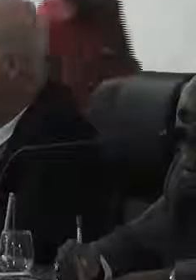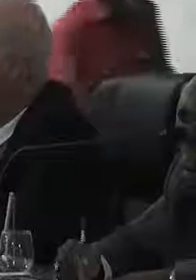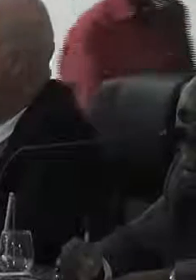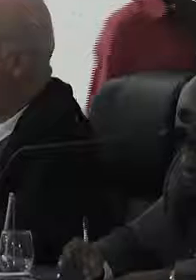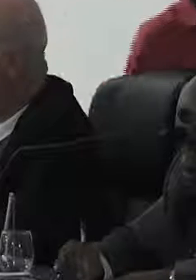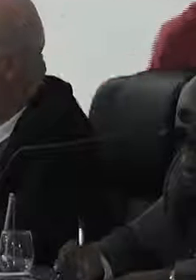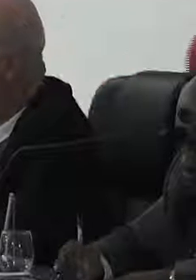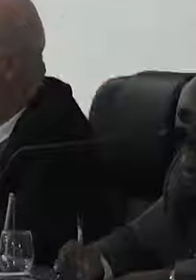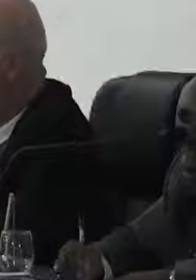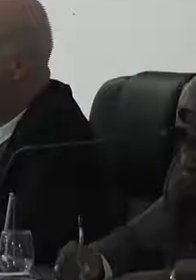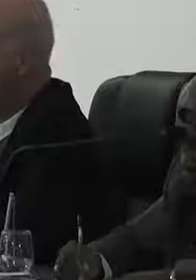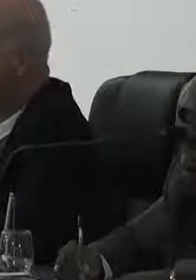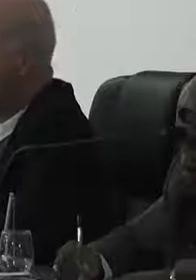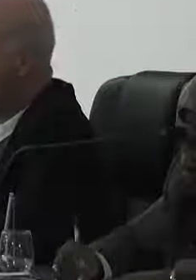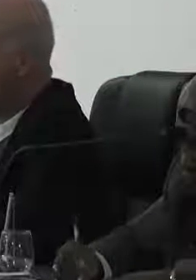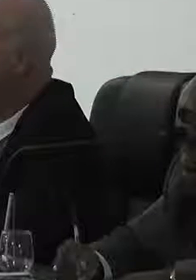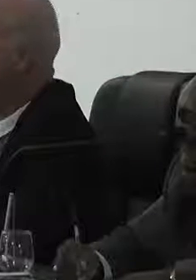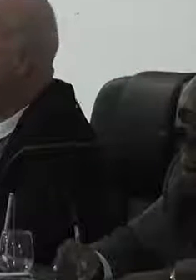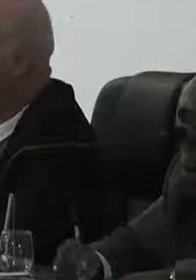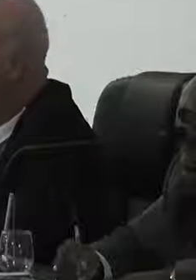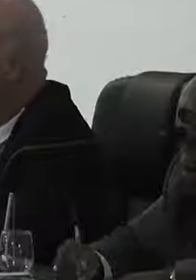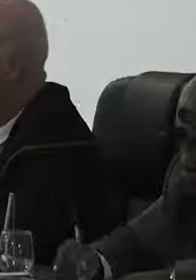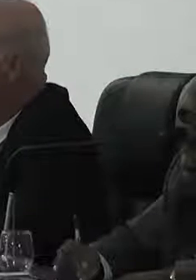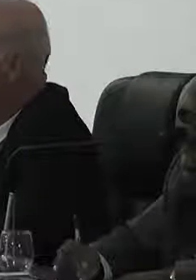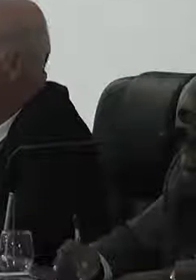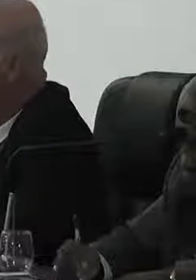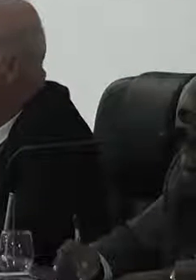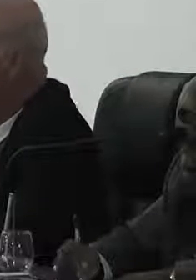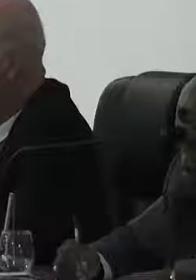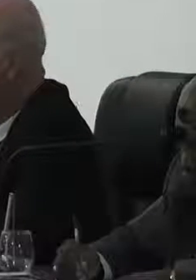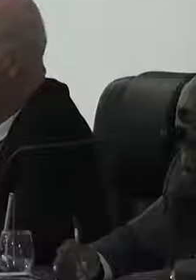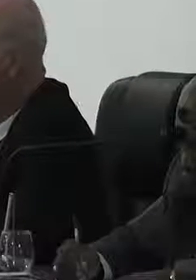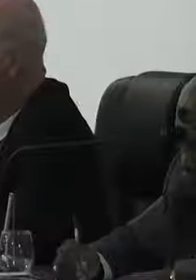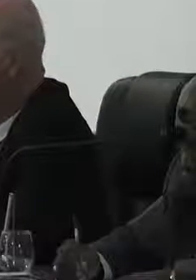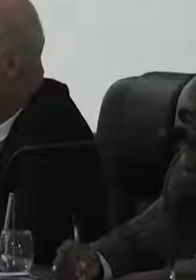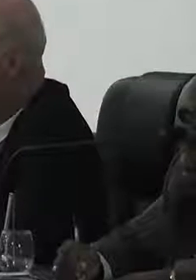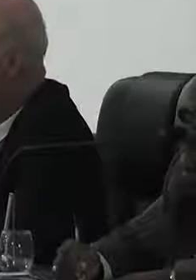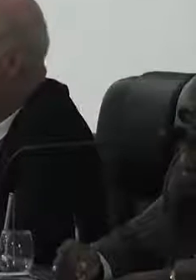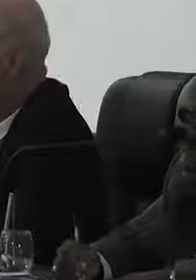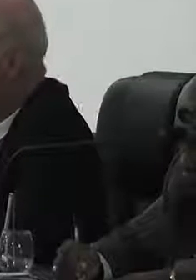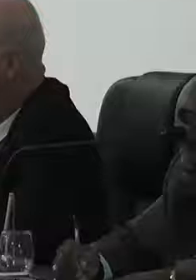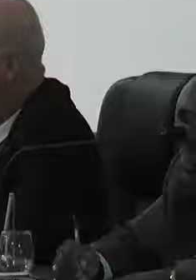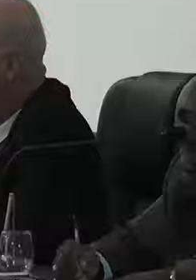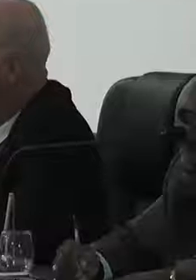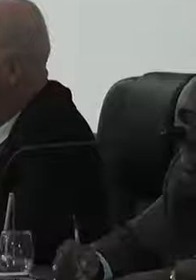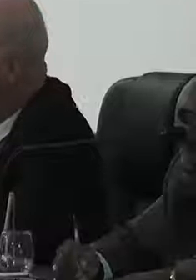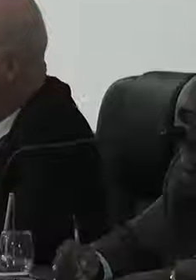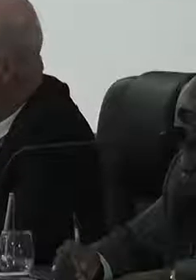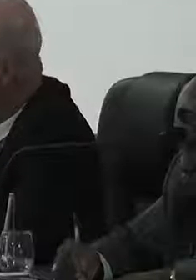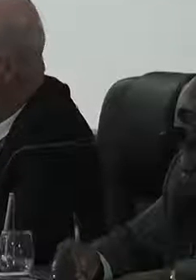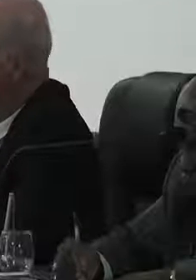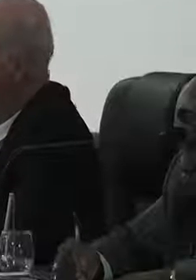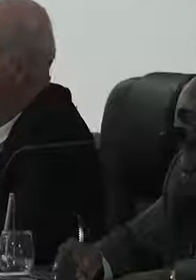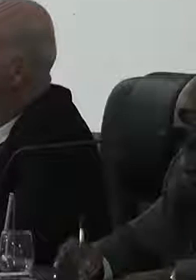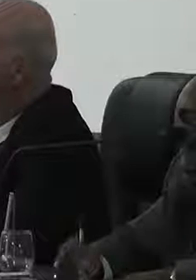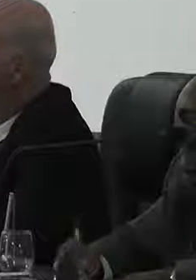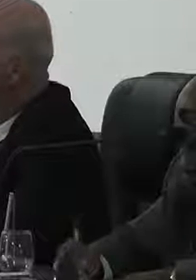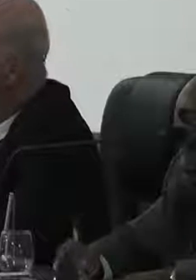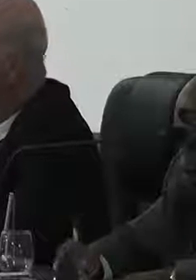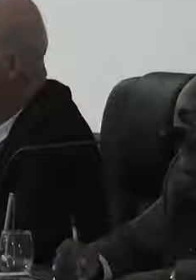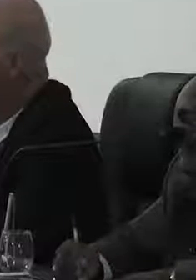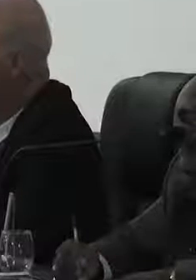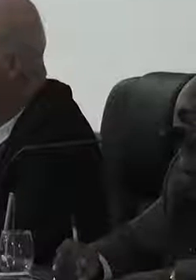essa divulgação. Ah, já está aí há tanto tempo. Não, a maior, boa parte dos ilhéuses não acompanham e não conhecem.